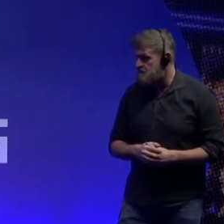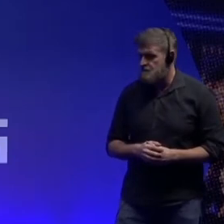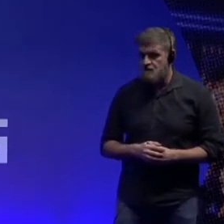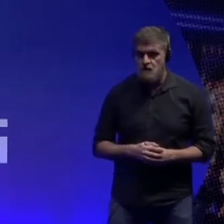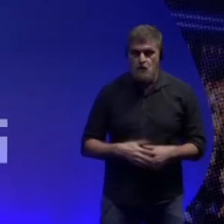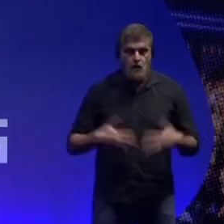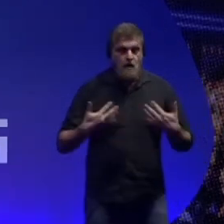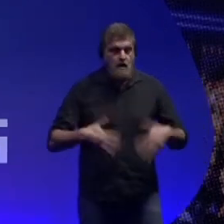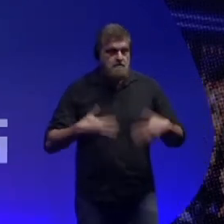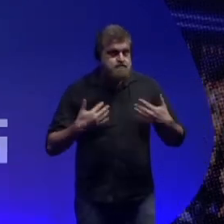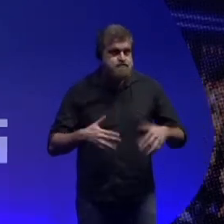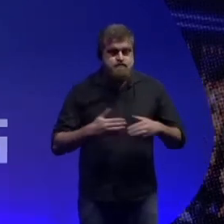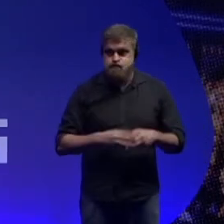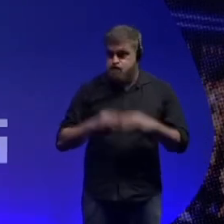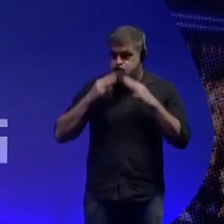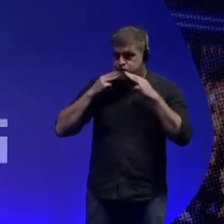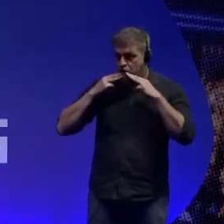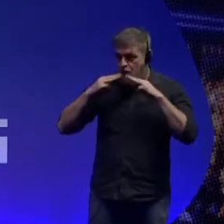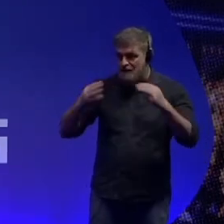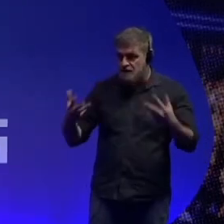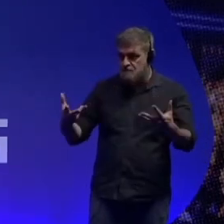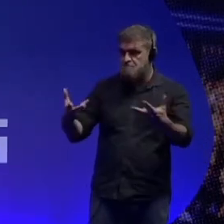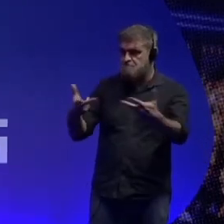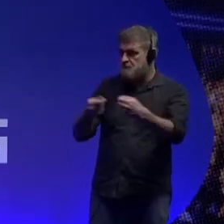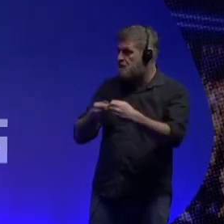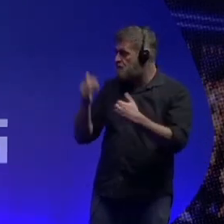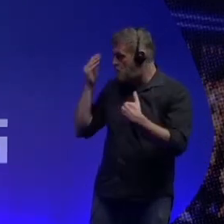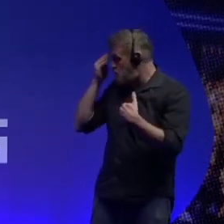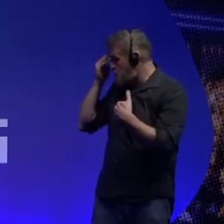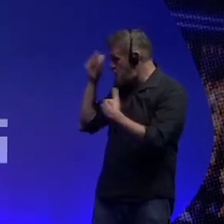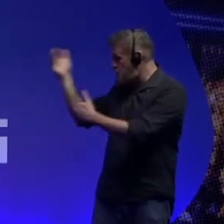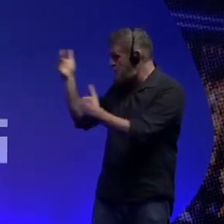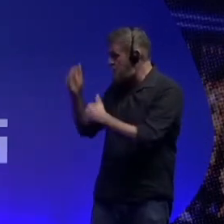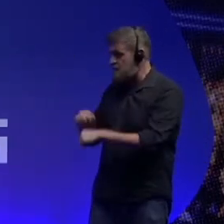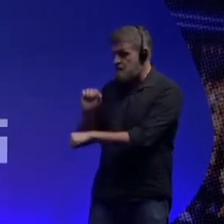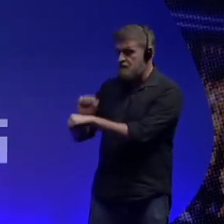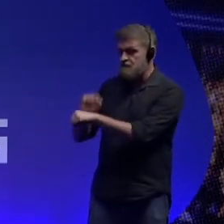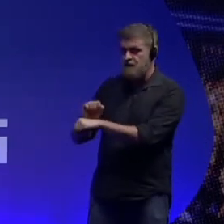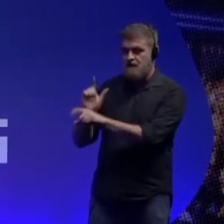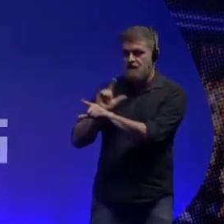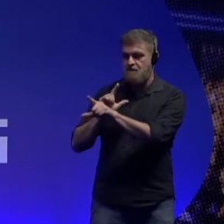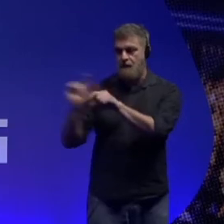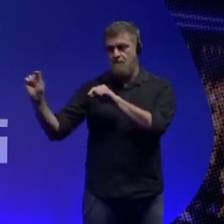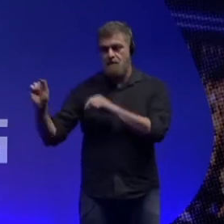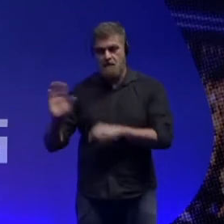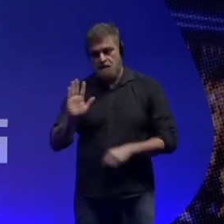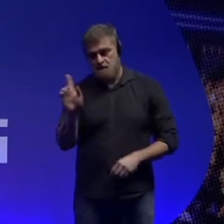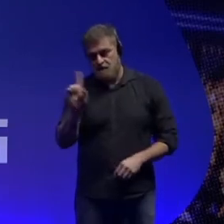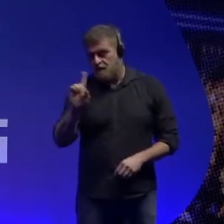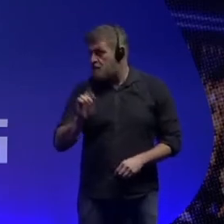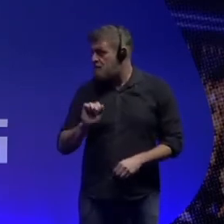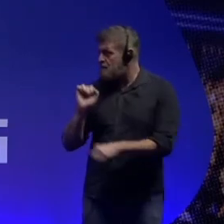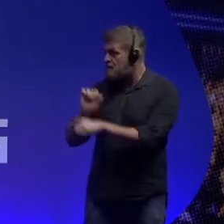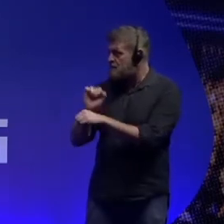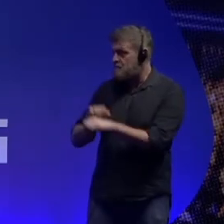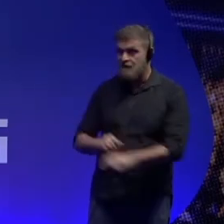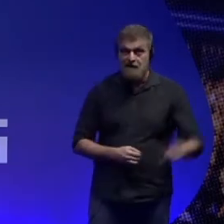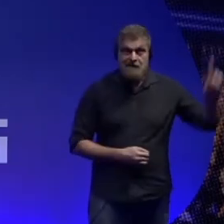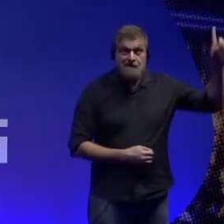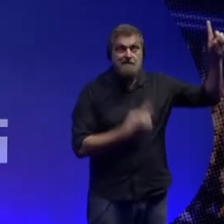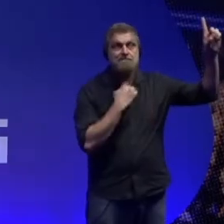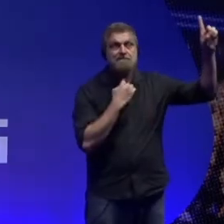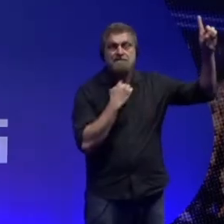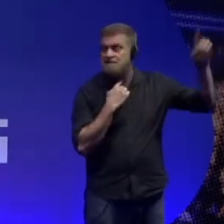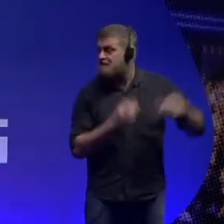Quanta mensagem incrível, muito obrigada. Luciano, não, peraí, você não vai embora assim não, vem cá. Aqui. Pelo amor de